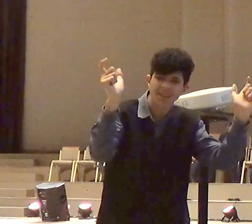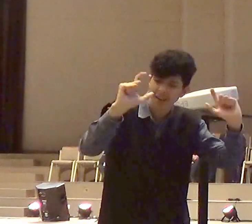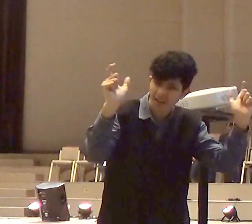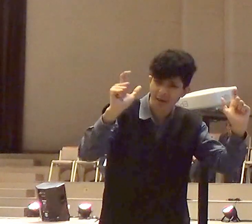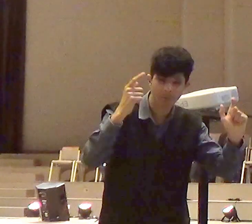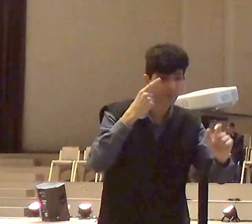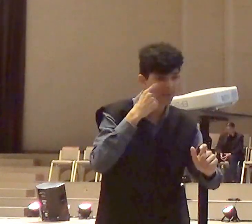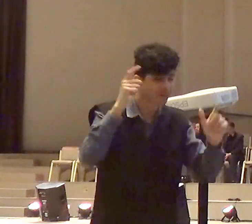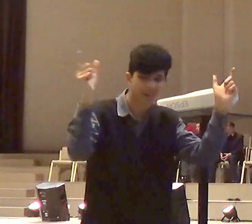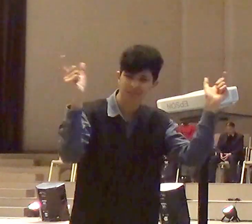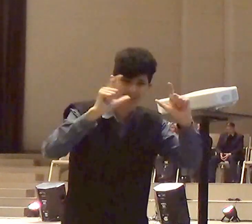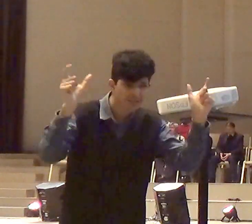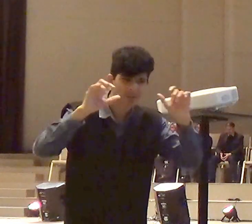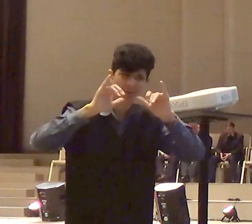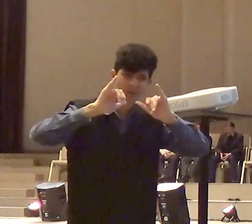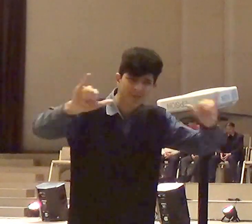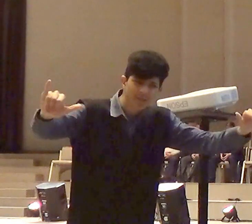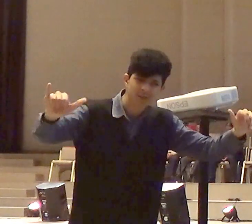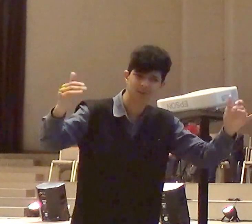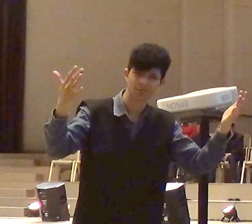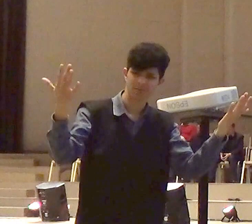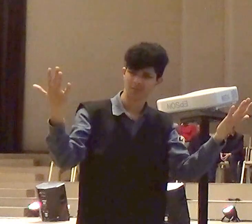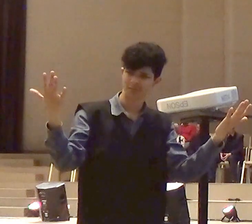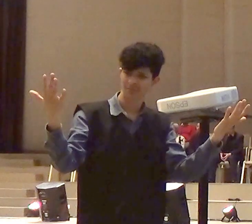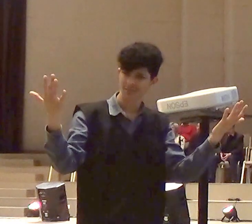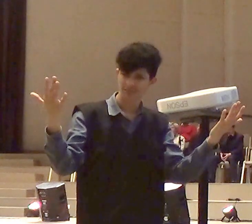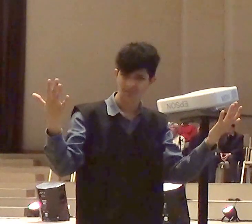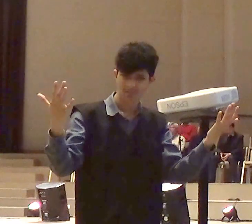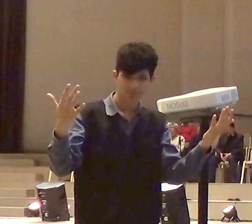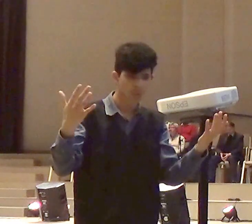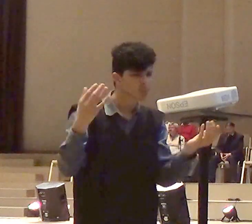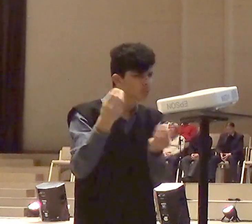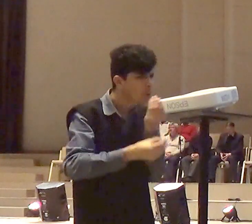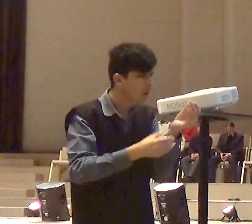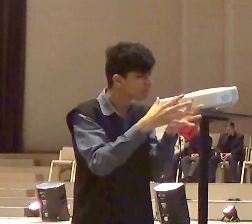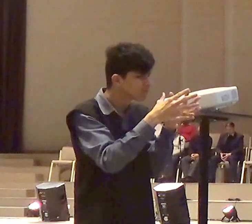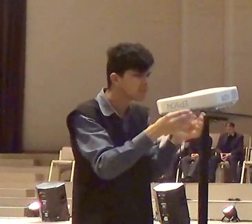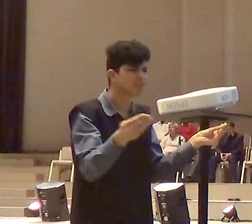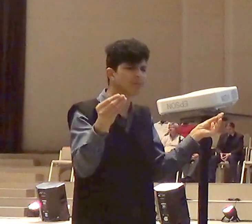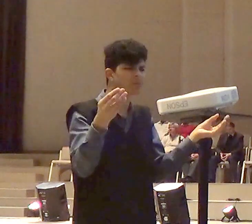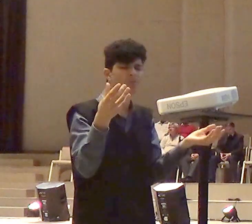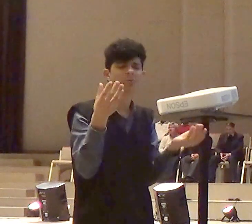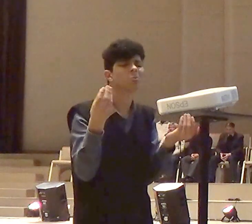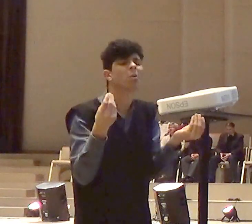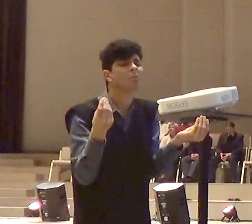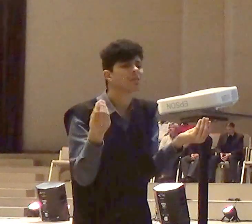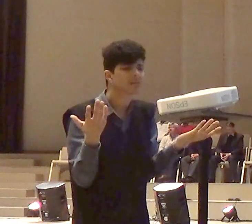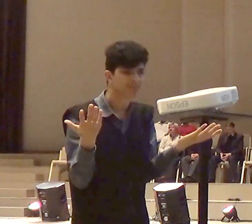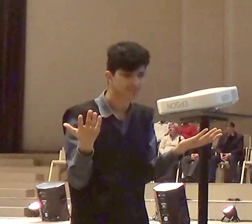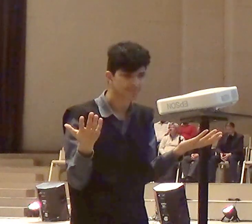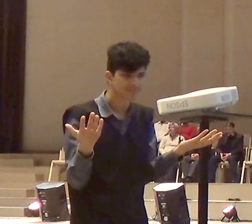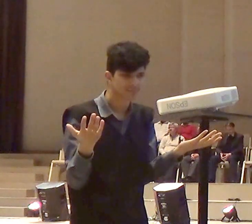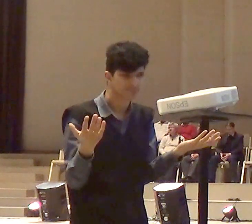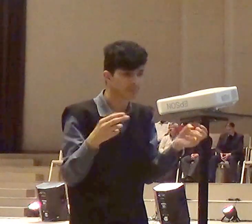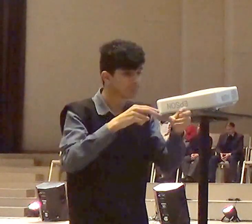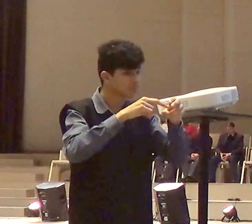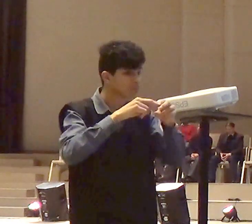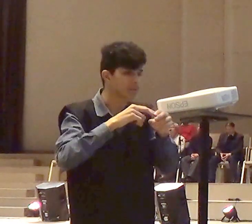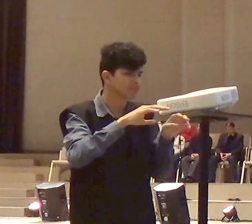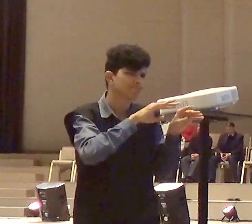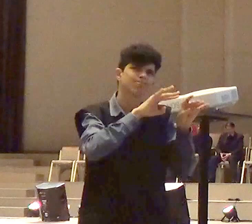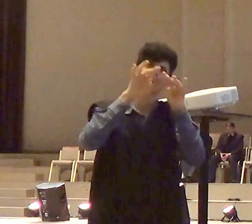você só tem um jeito de vencer a rebelião chama-se